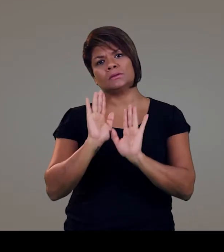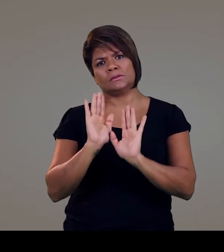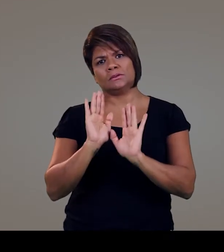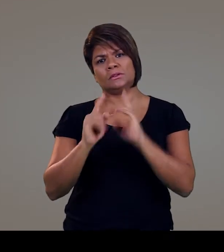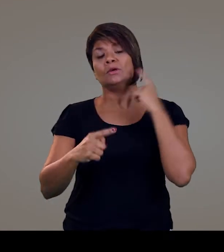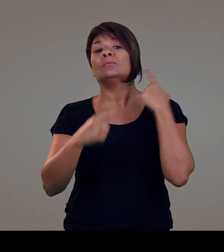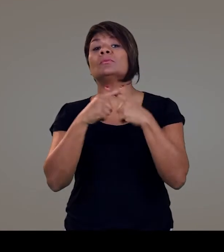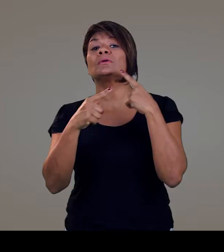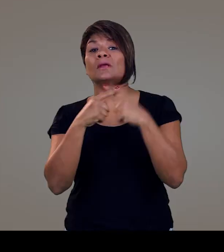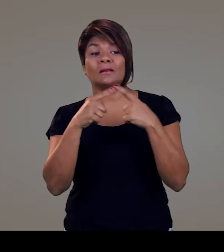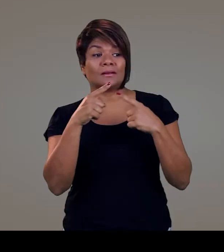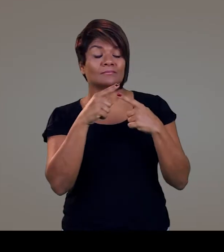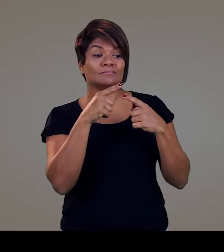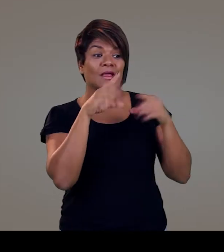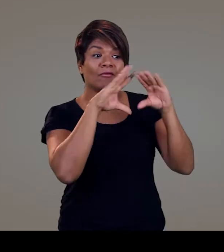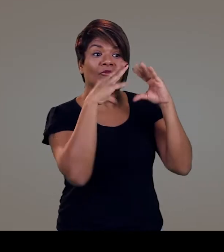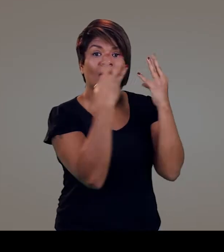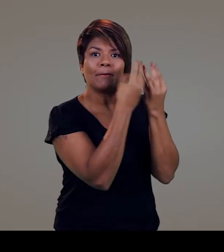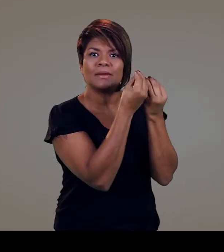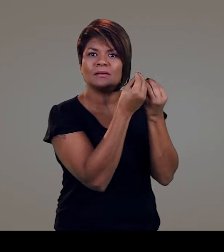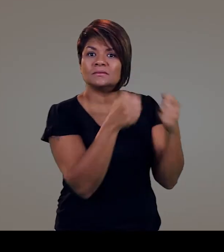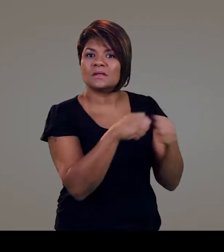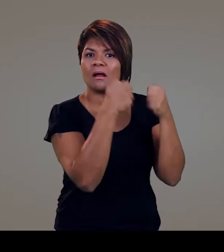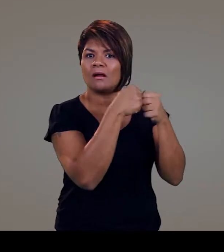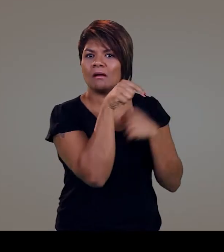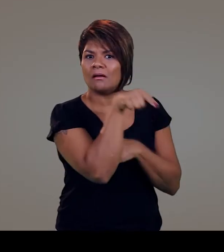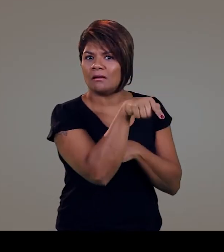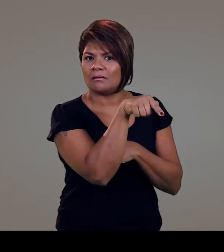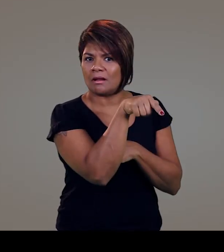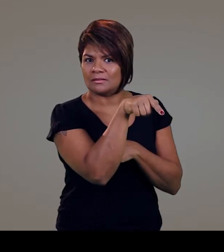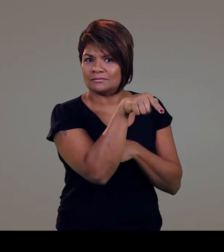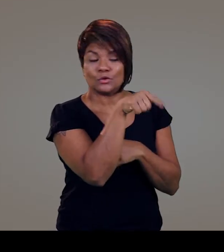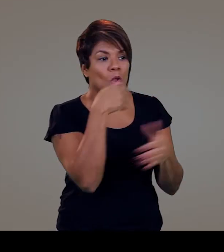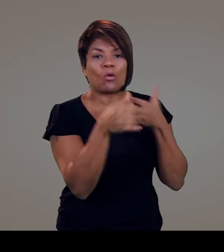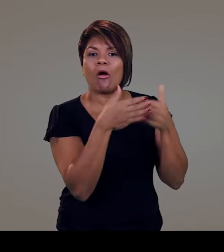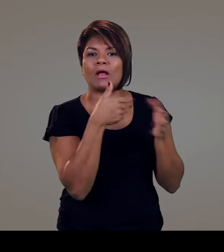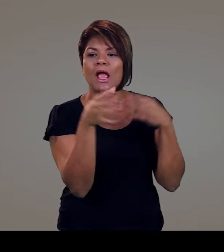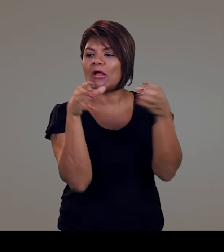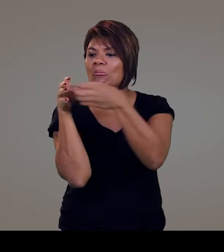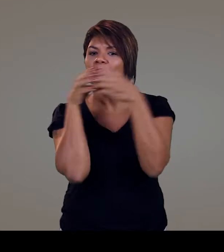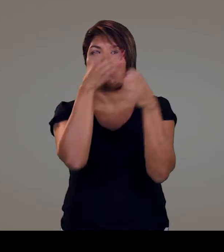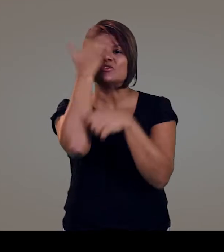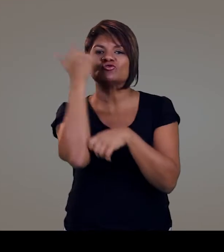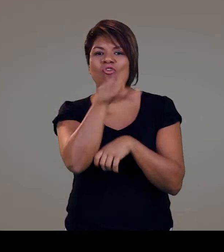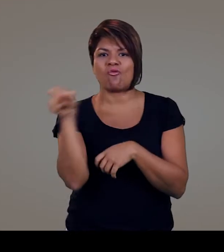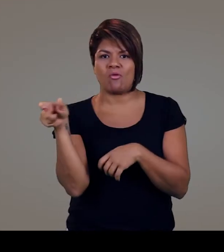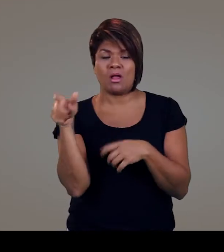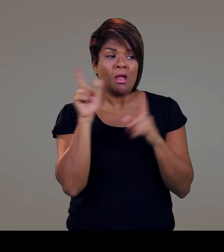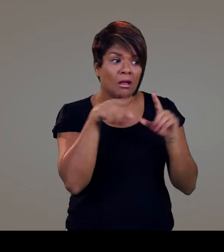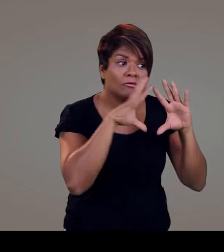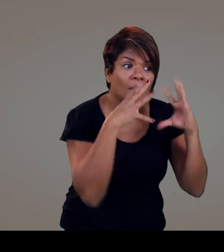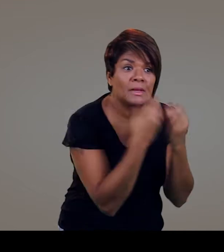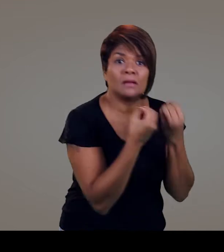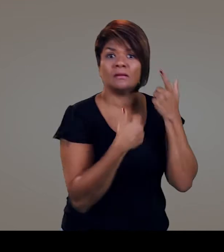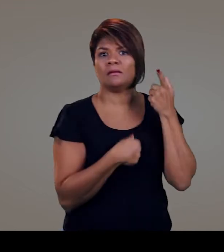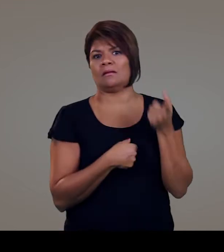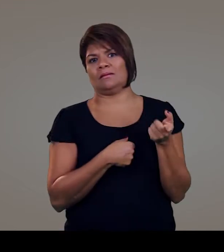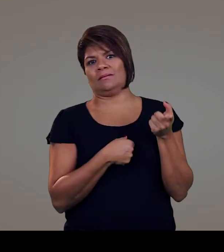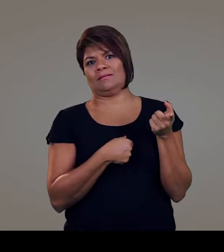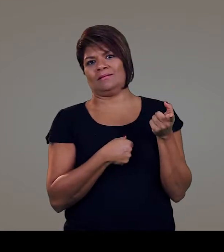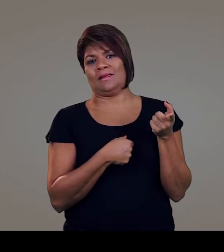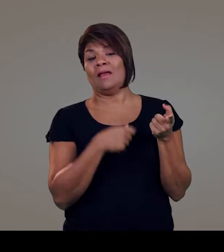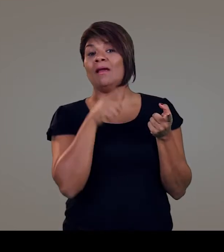desestruturando um grupo, e não é um grupo qualquer, é um grupo familiar, e você está ao mesmo tempo